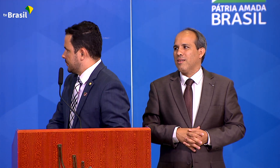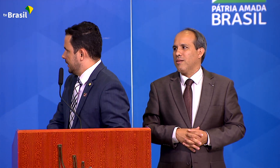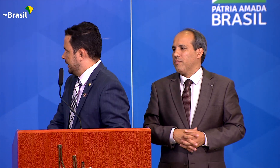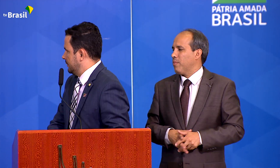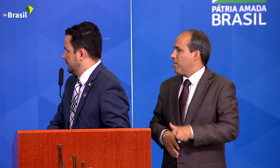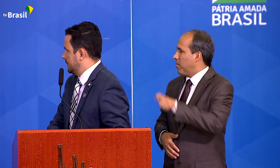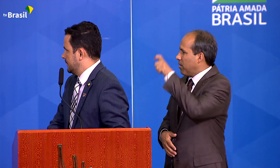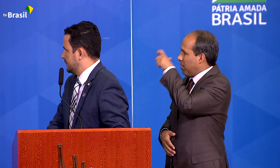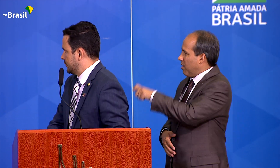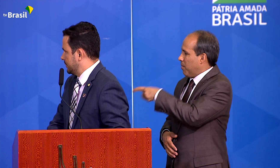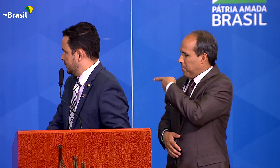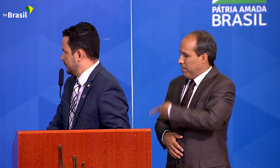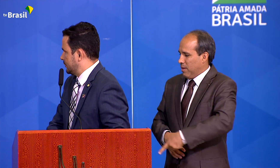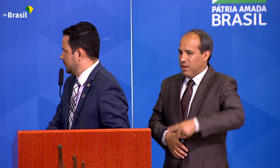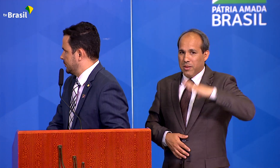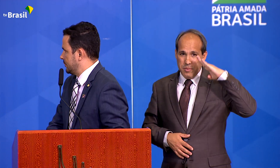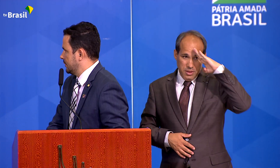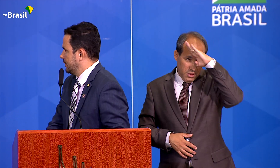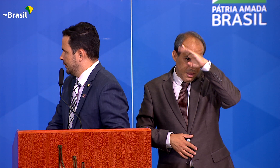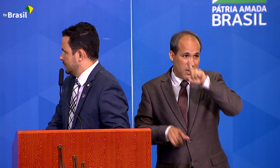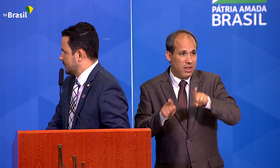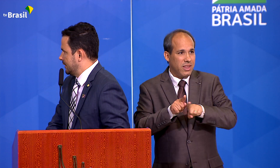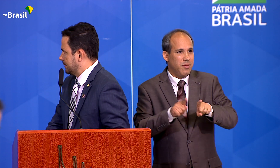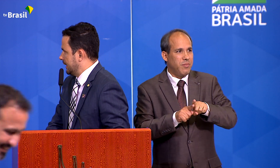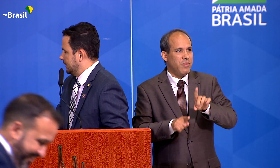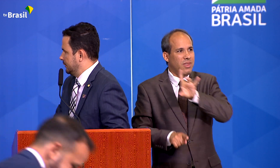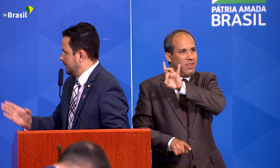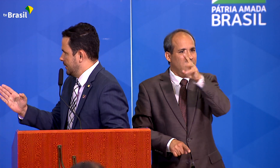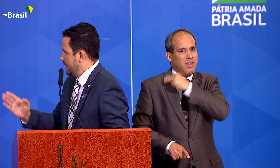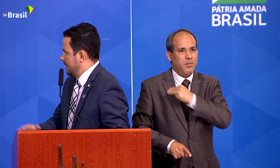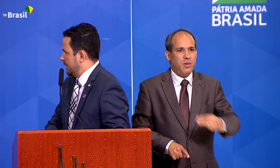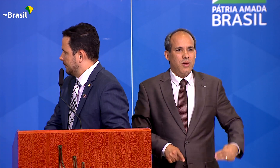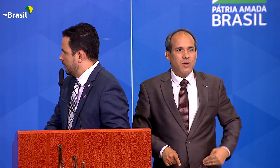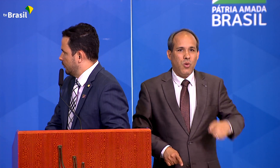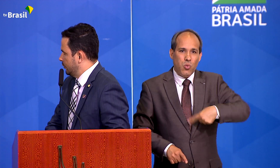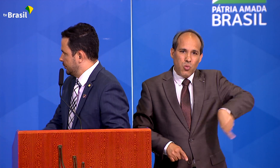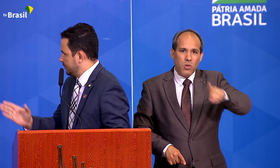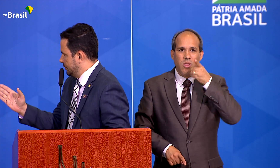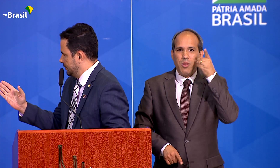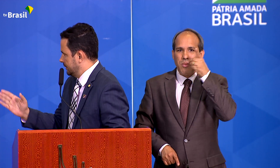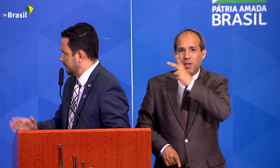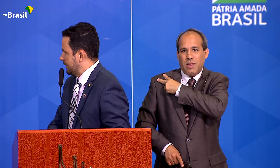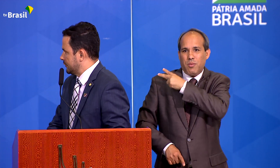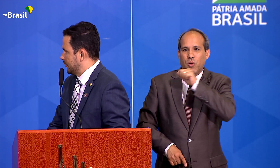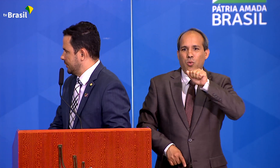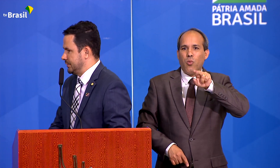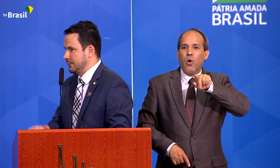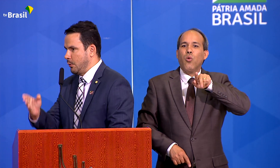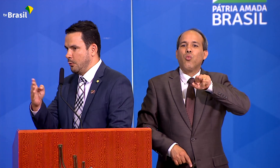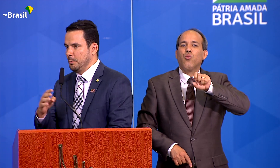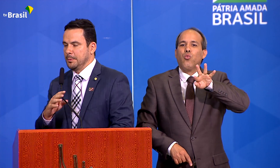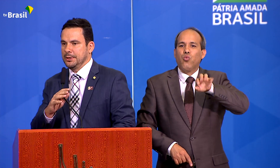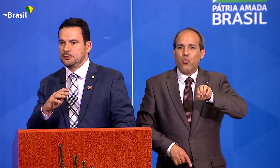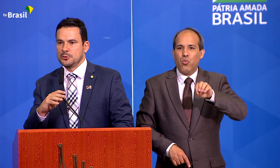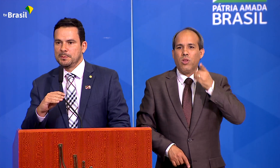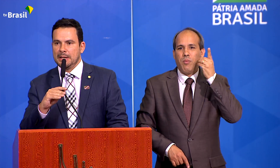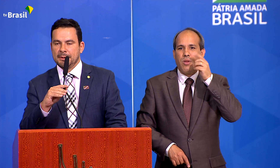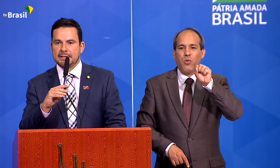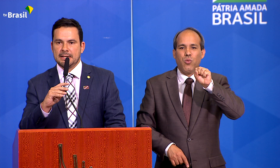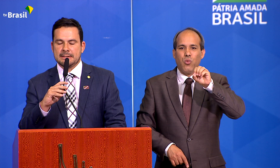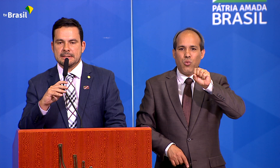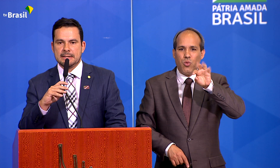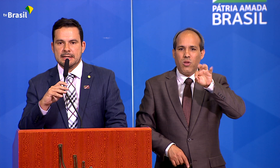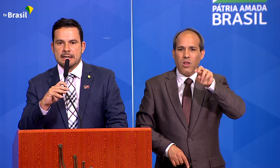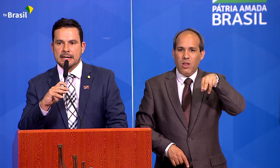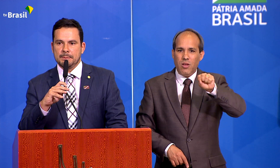presidente bolsonaro e seus ministros aos Deputado Capitão Augusto da sócio e qual o comprimento